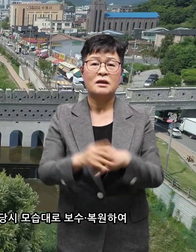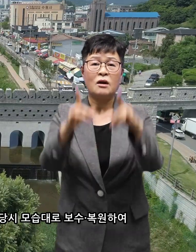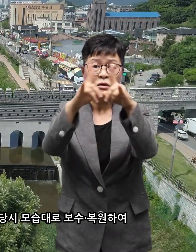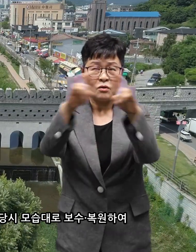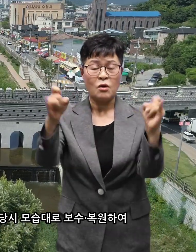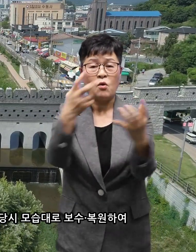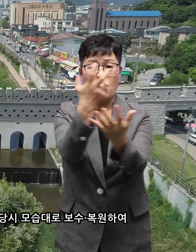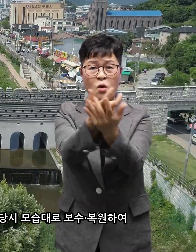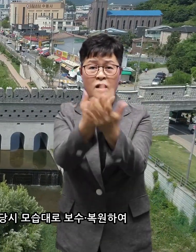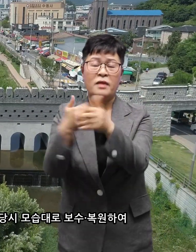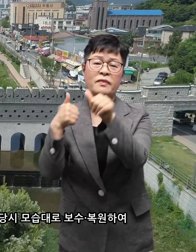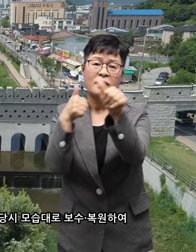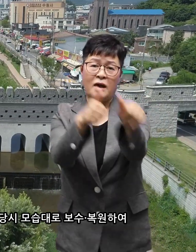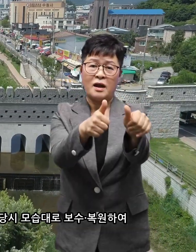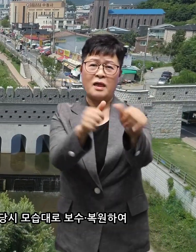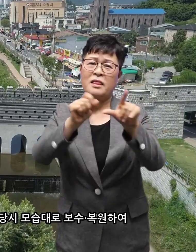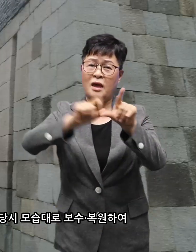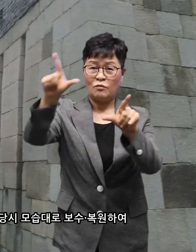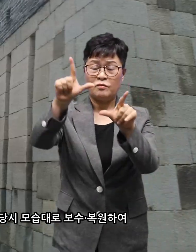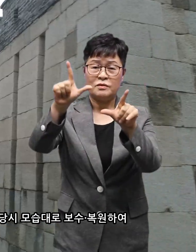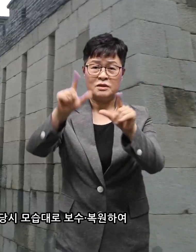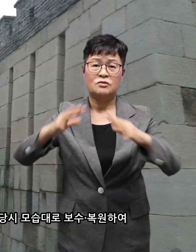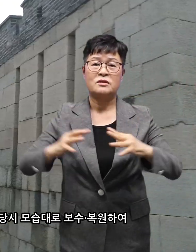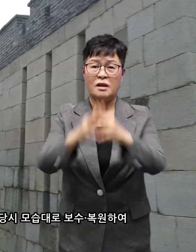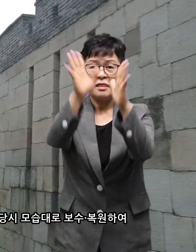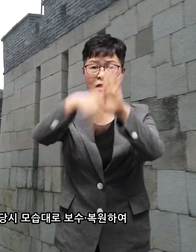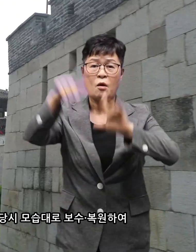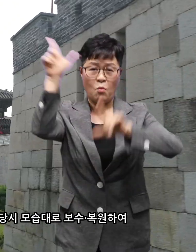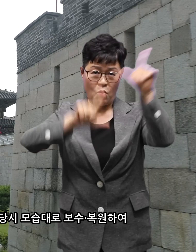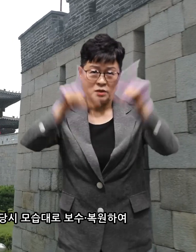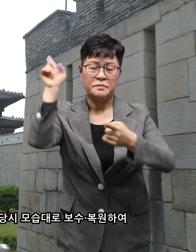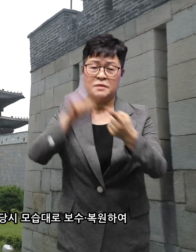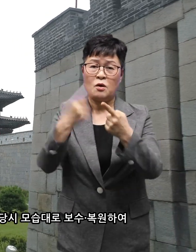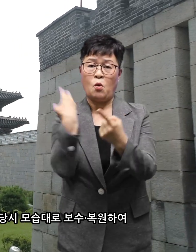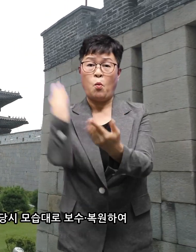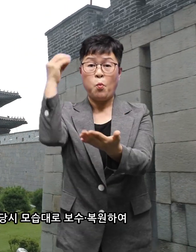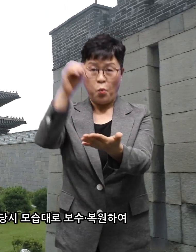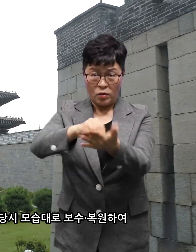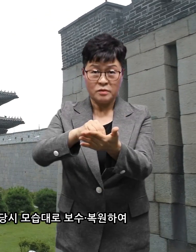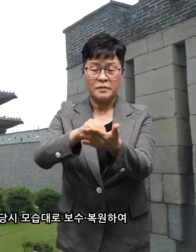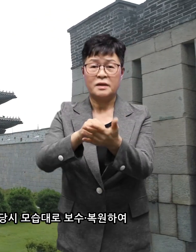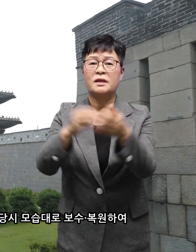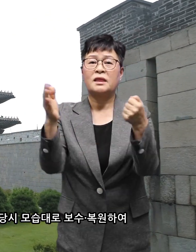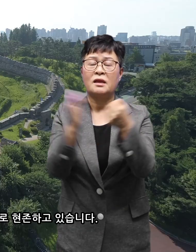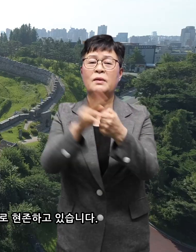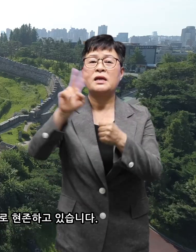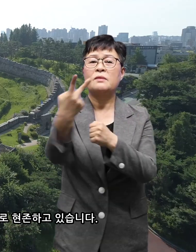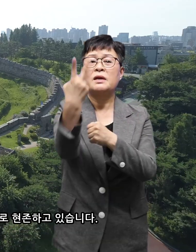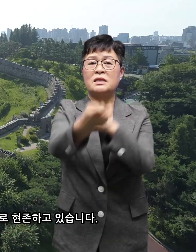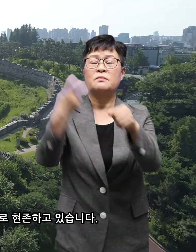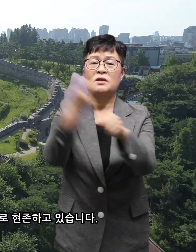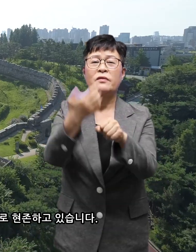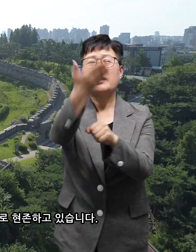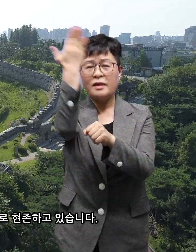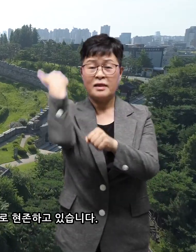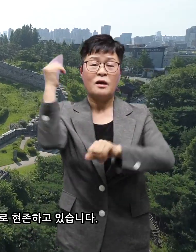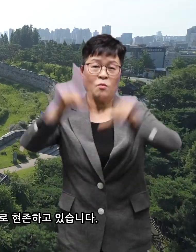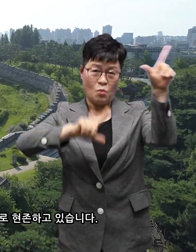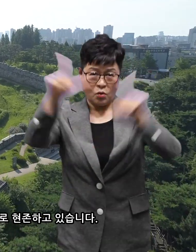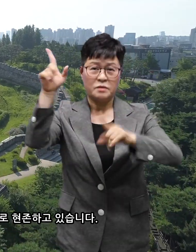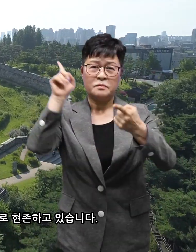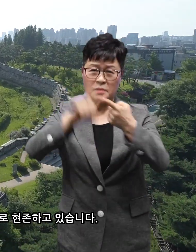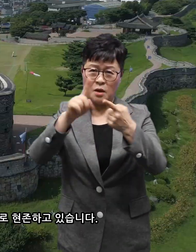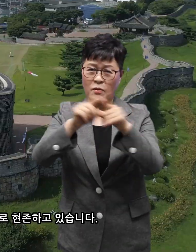화성성역의교에 의거하여 대부분 축성 당시 모습대로 보수 복원하여 220년 전